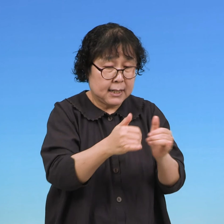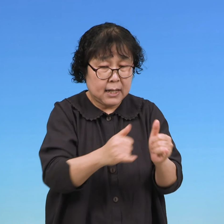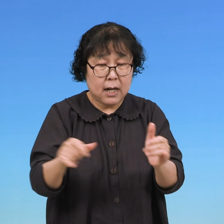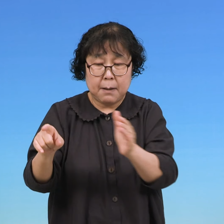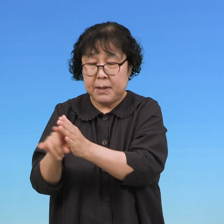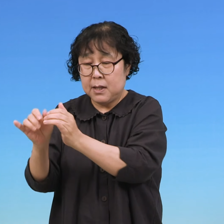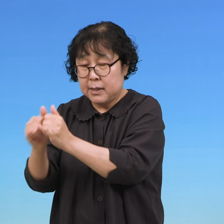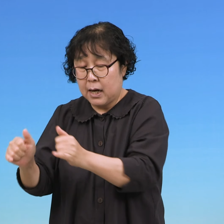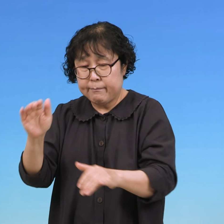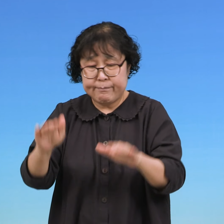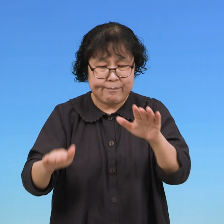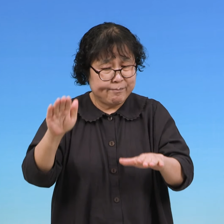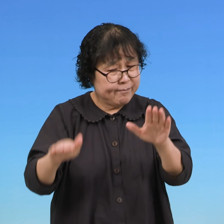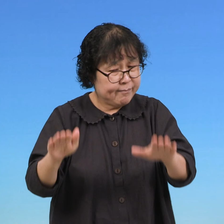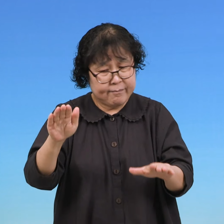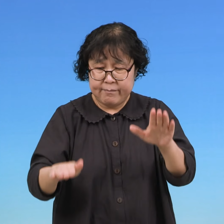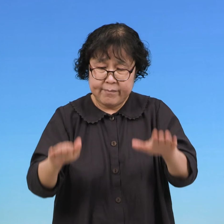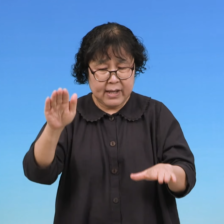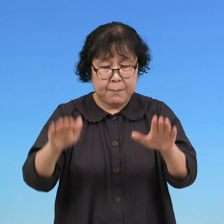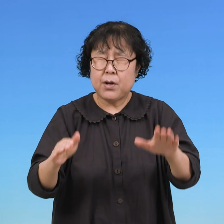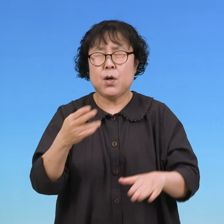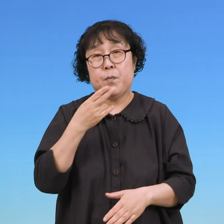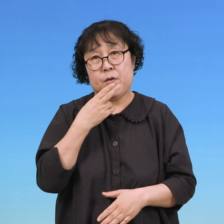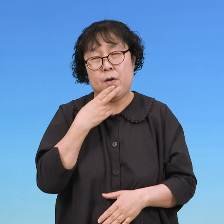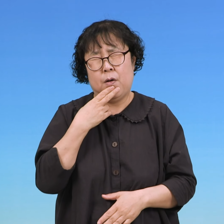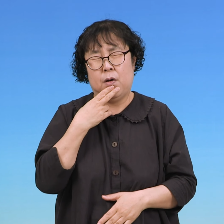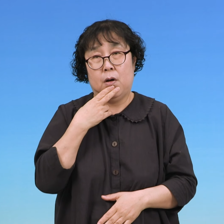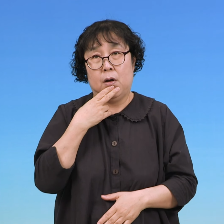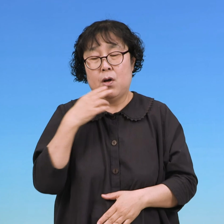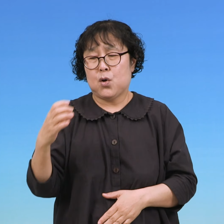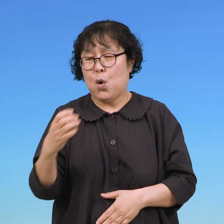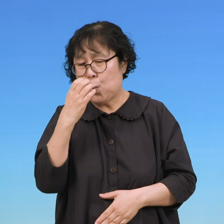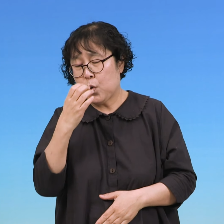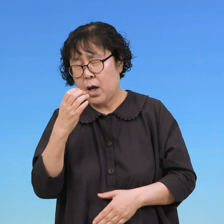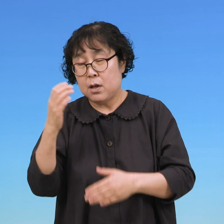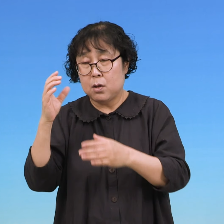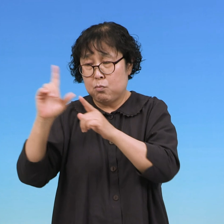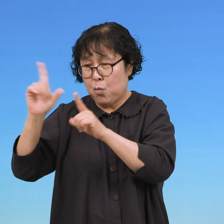진짜 세상의 공동체와 다른 거룩이 있습니까?